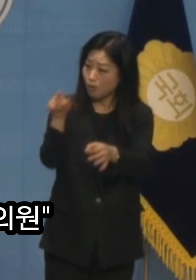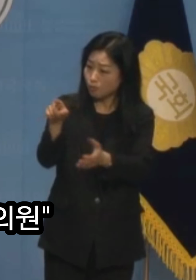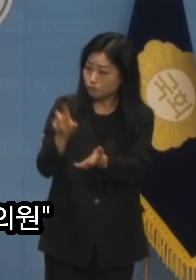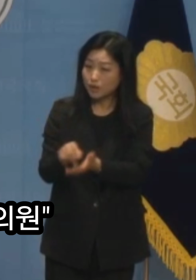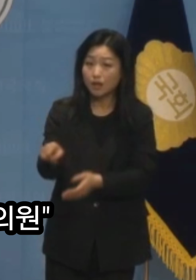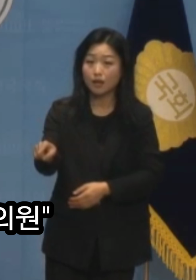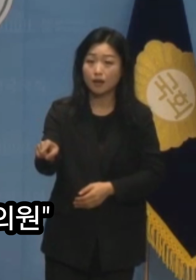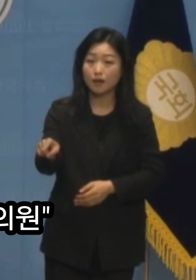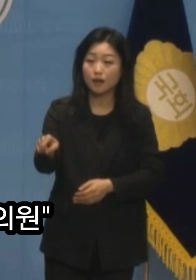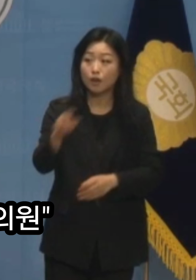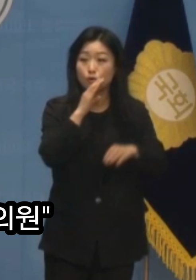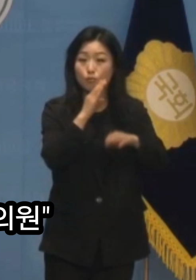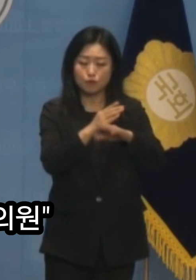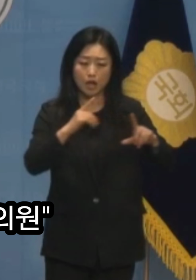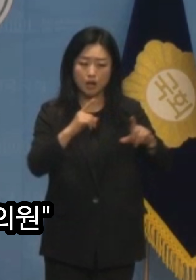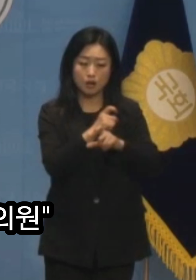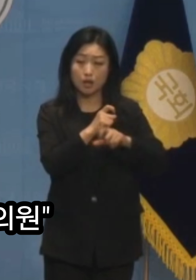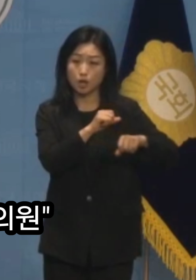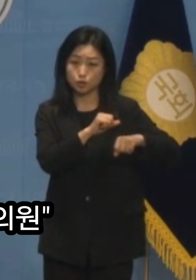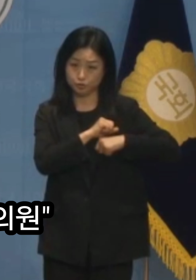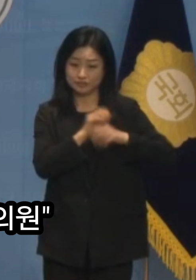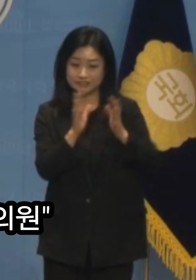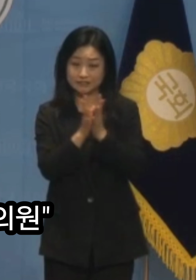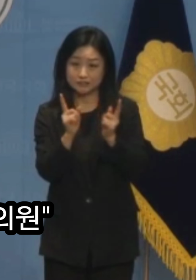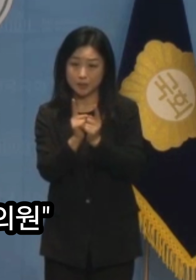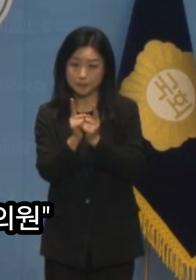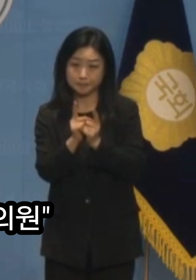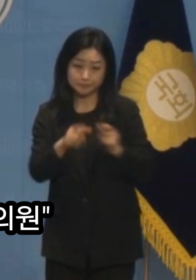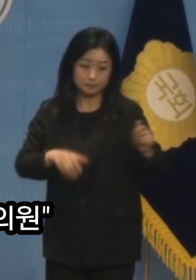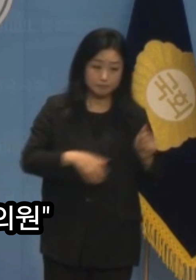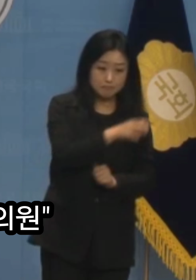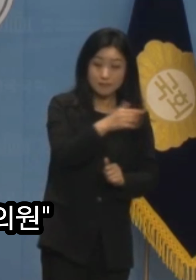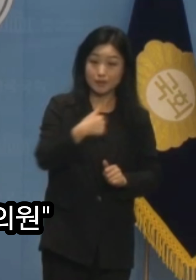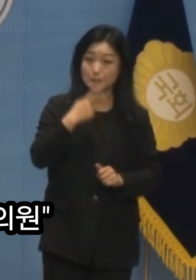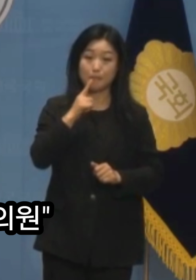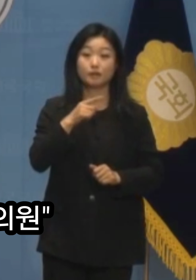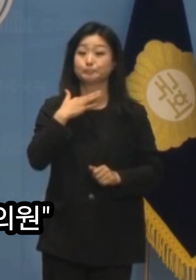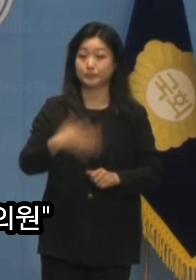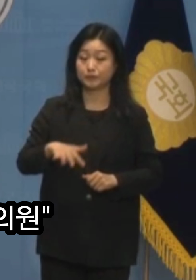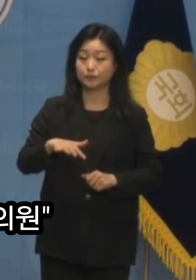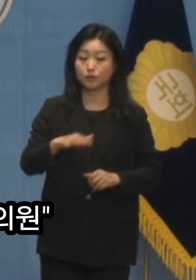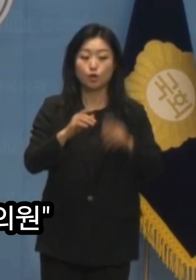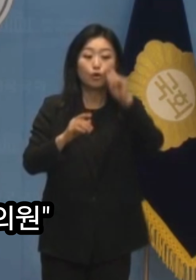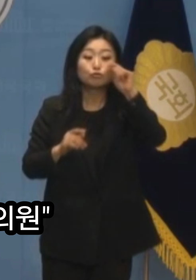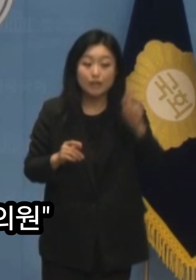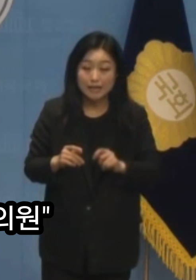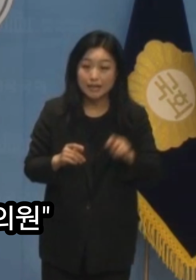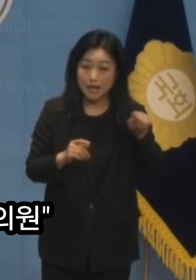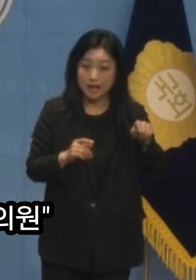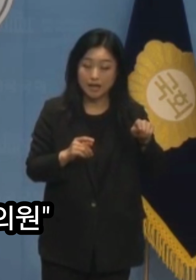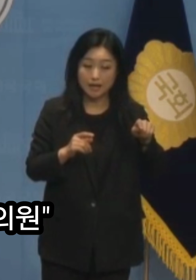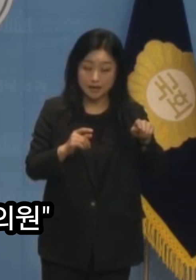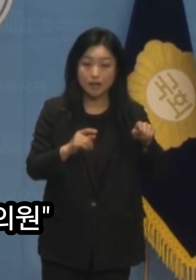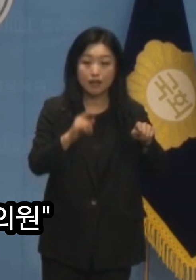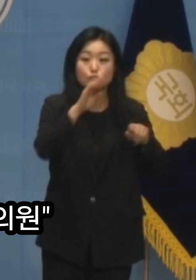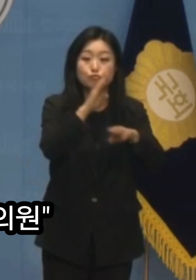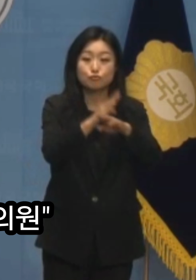있습니까 북괴군을 우리가 직접 타격하겠다고 한 것도 아니고 우크라이나에서적인 북괴군을